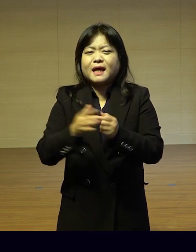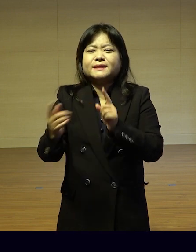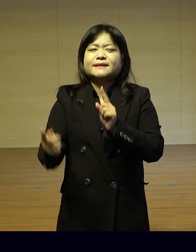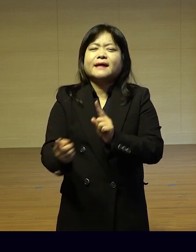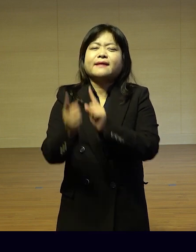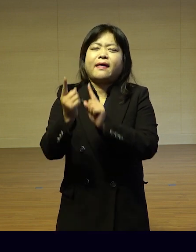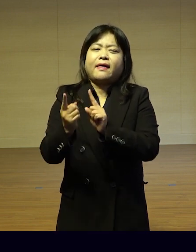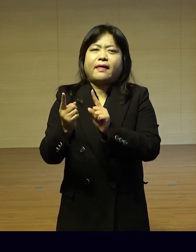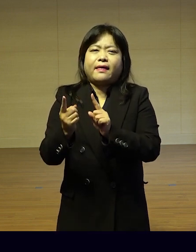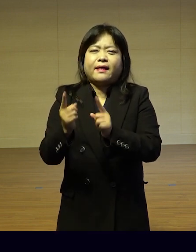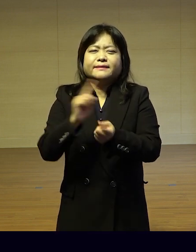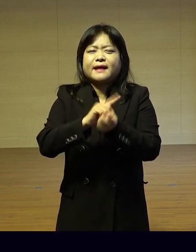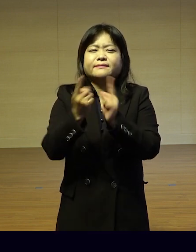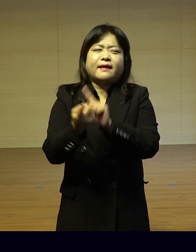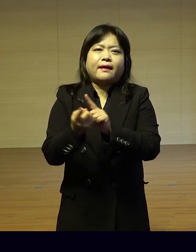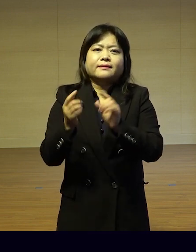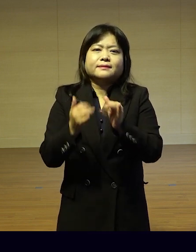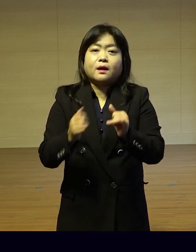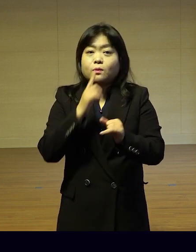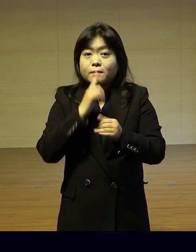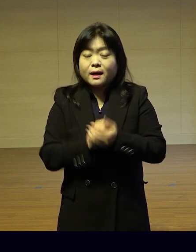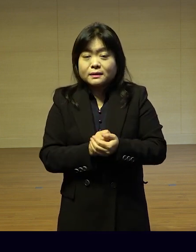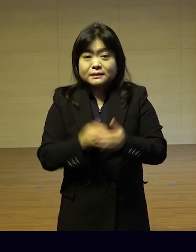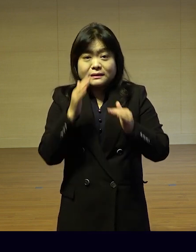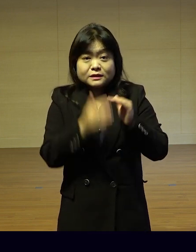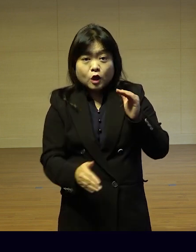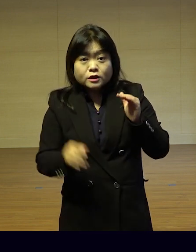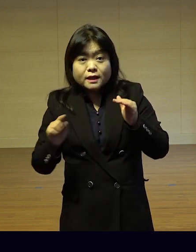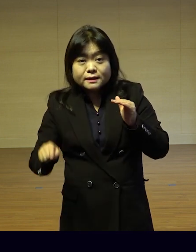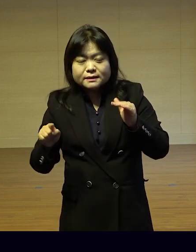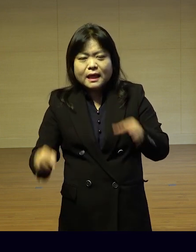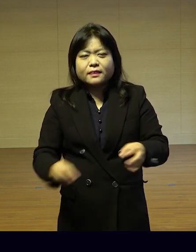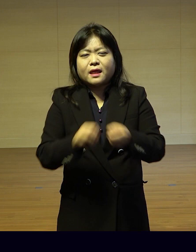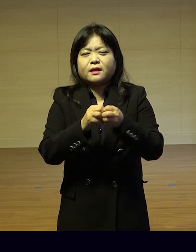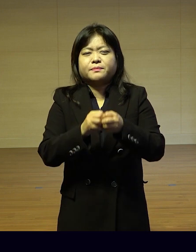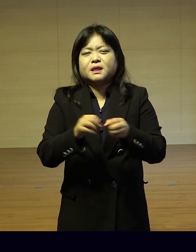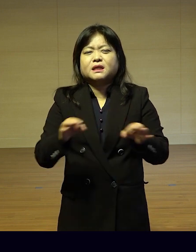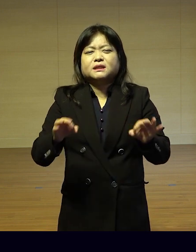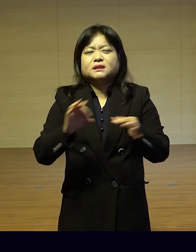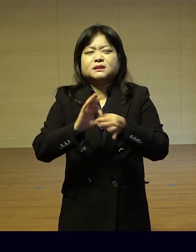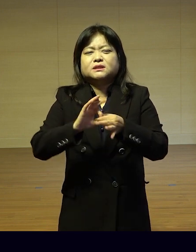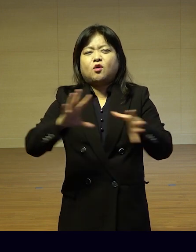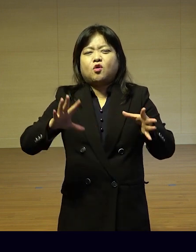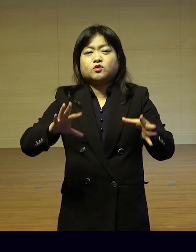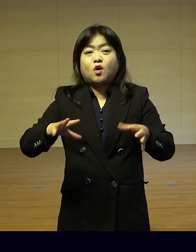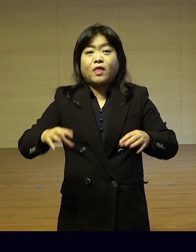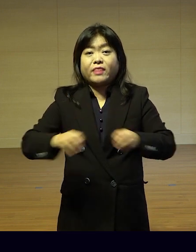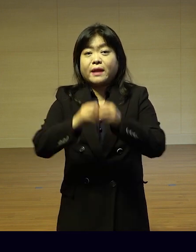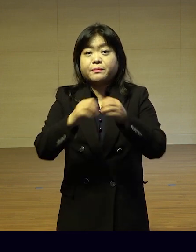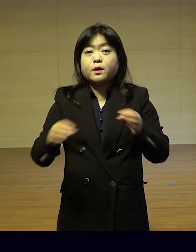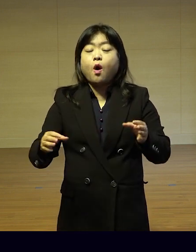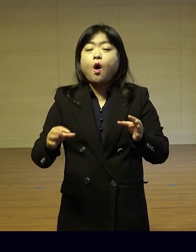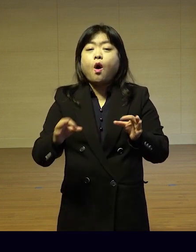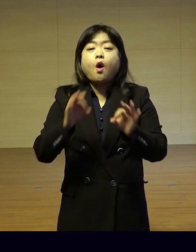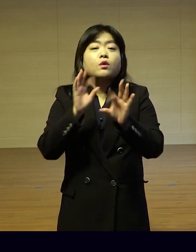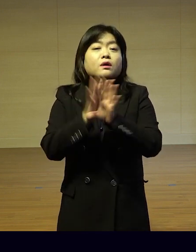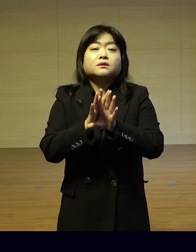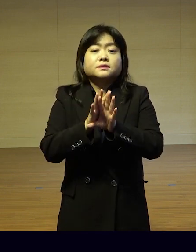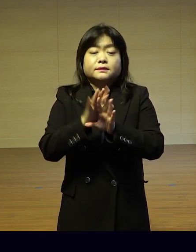것이죠. 절대라고 하는 것은 대립이 단절되어 있다, 대립이 끊어져서 대립이 없는 상태를